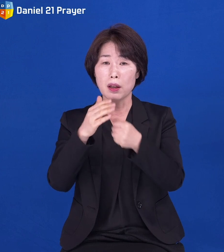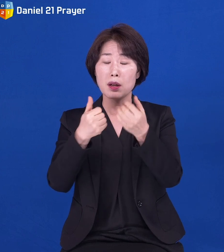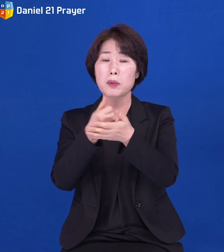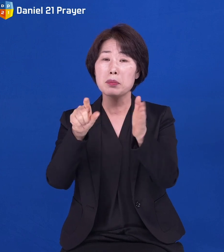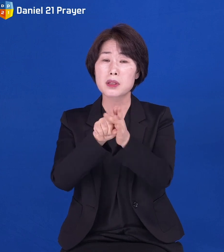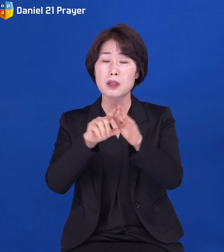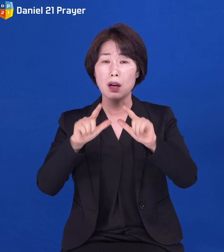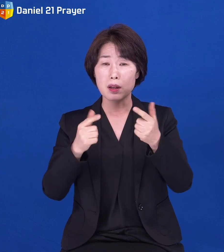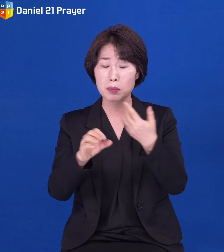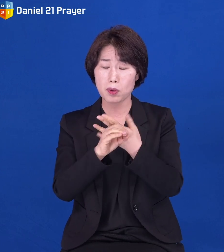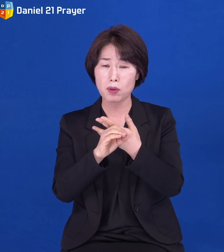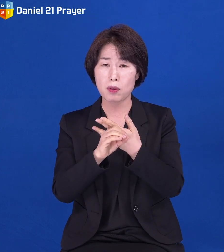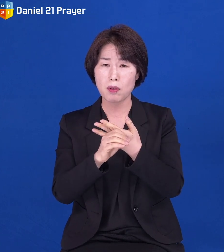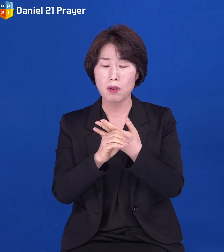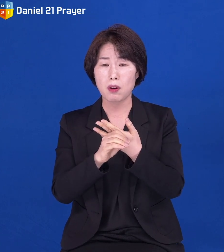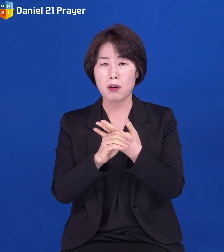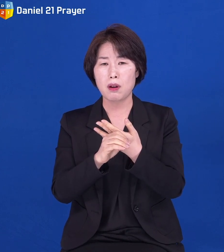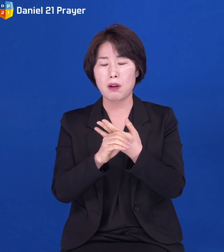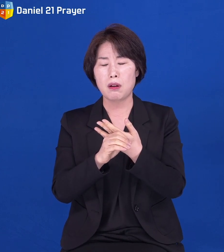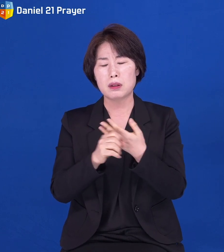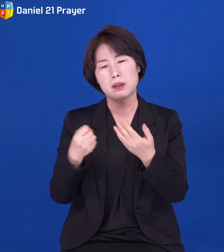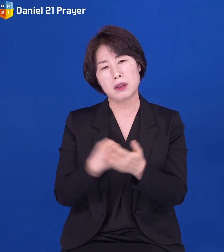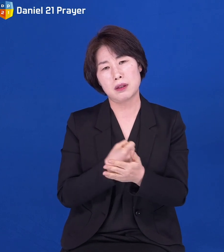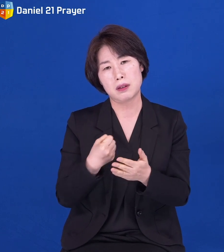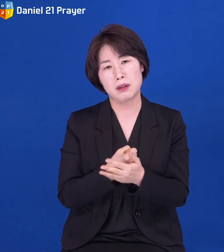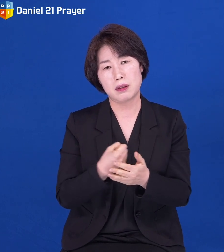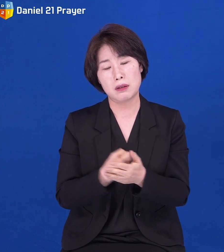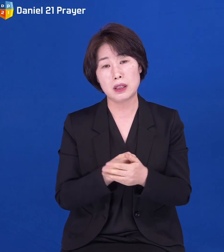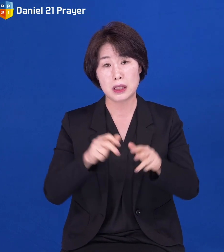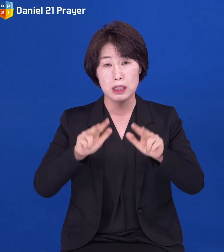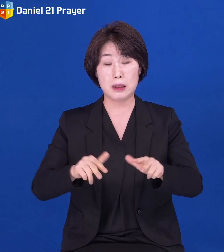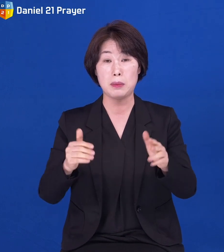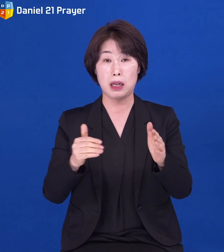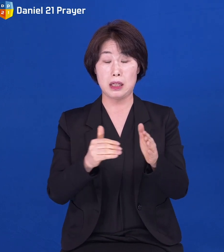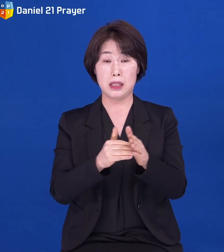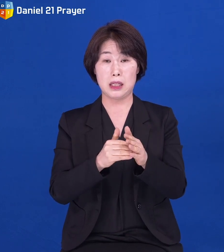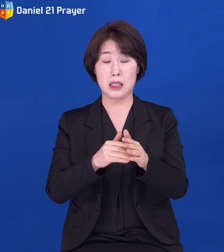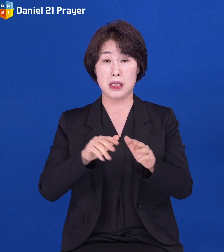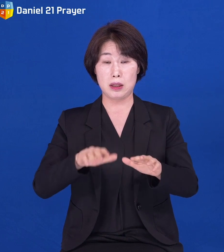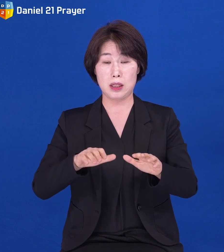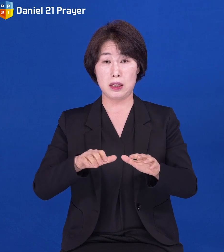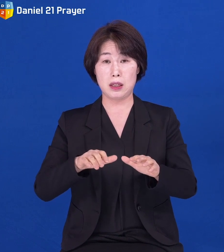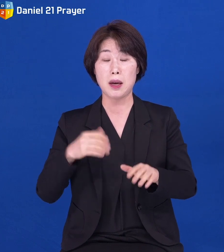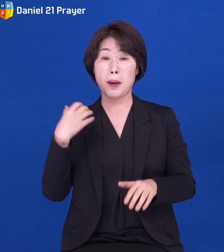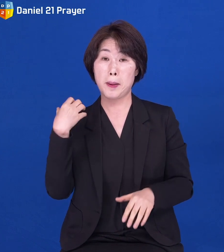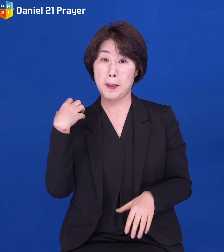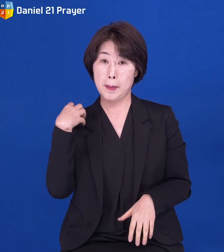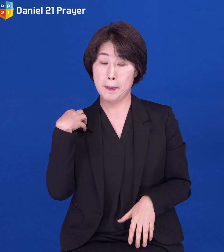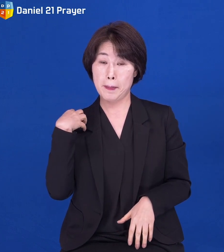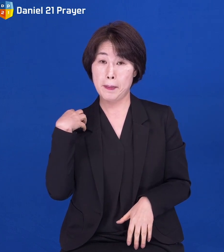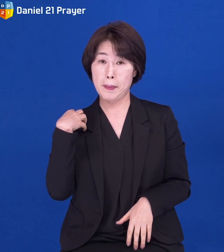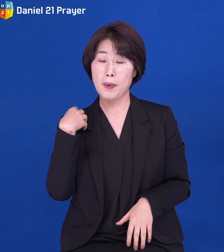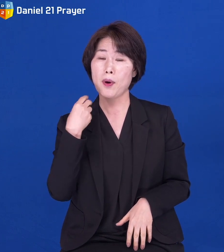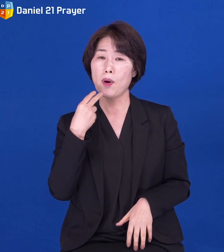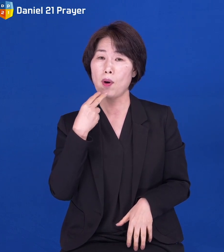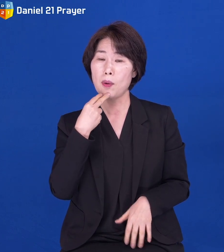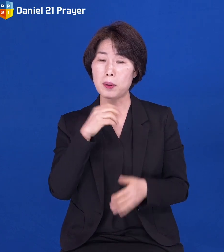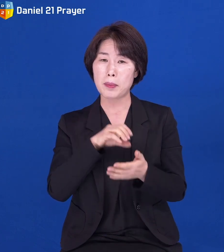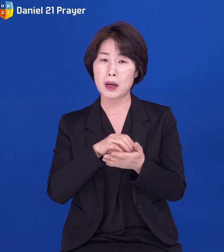자랐고 하나님이 없었으면은 정말 이 자리까지 올 수도 없었고 저는 연예인이라는 직업도 할 수 없었던 사람이었기